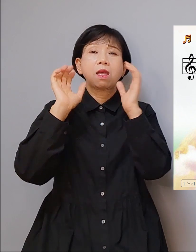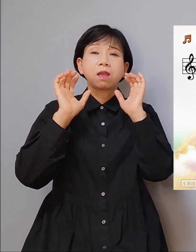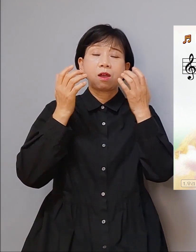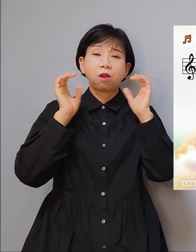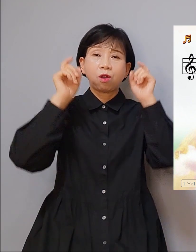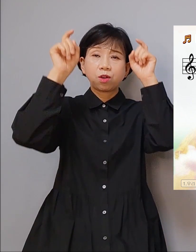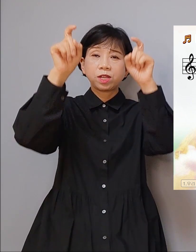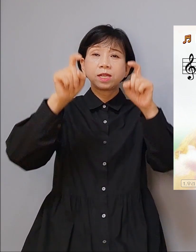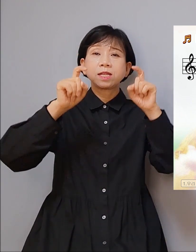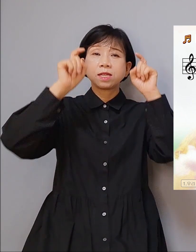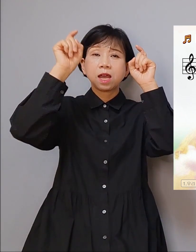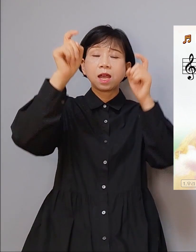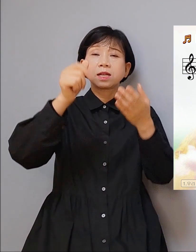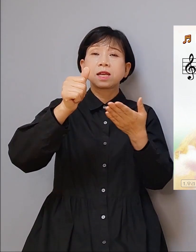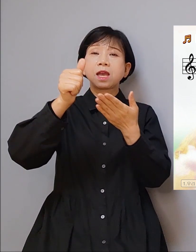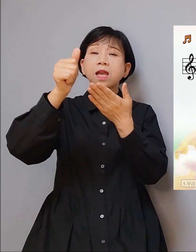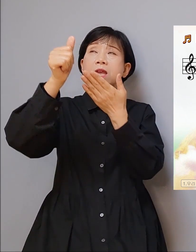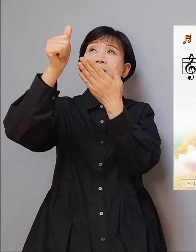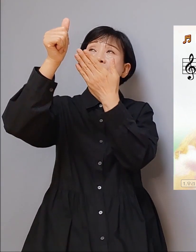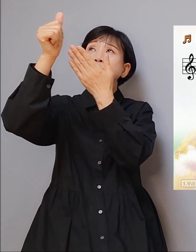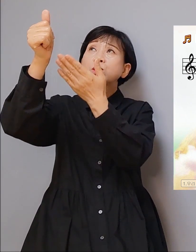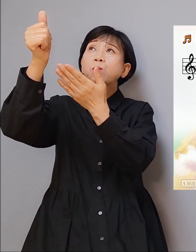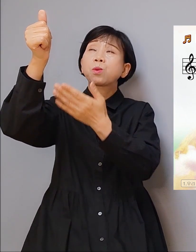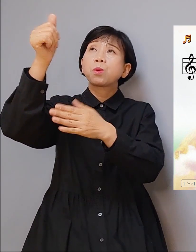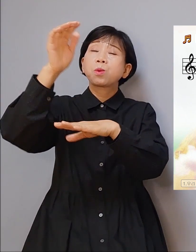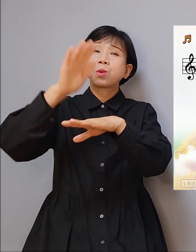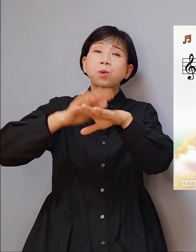하나님과 어린 양께